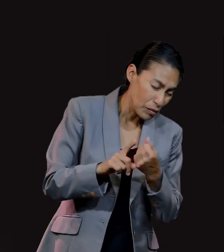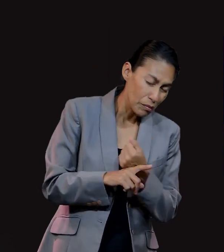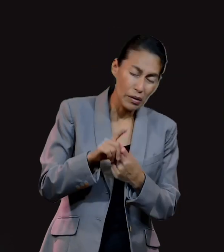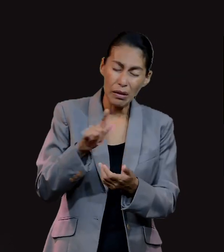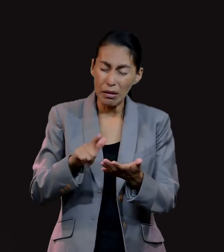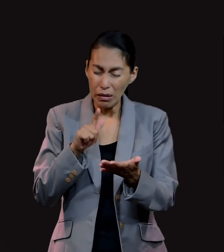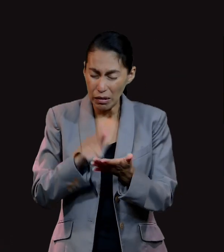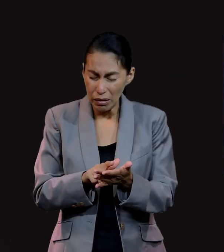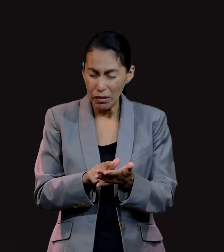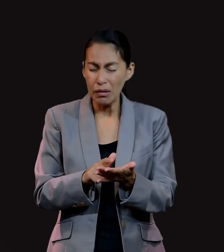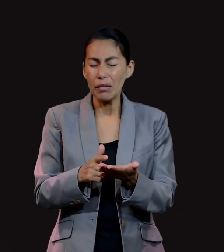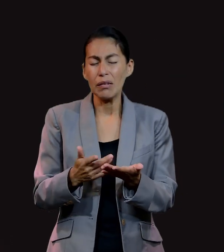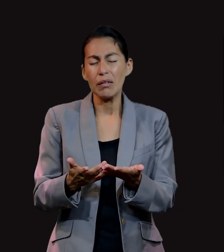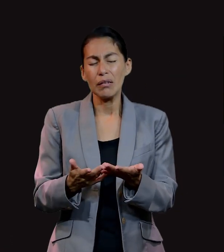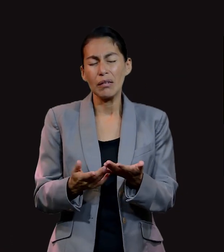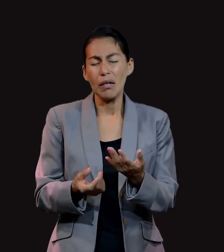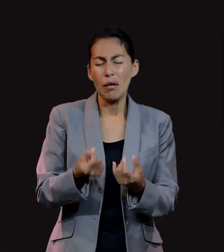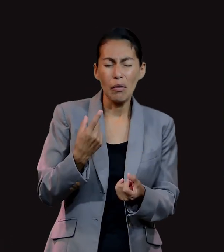Que quieren